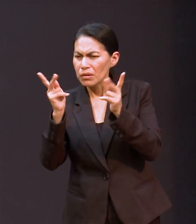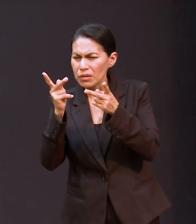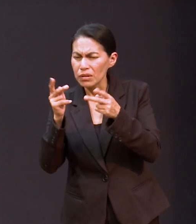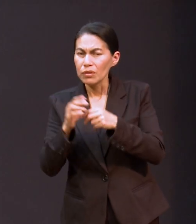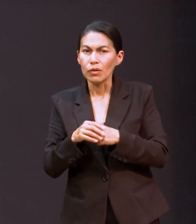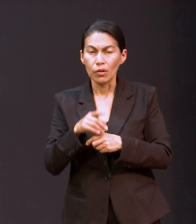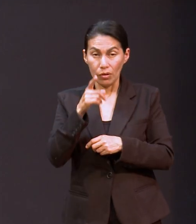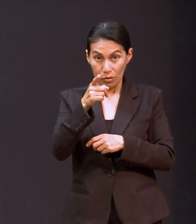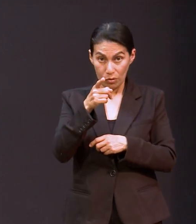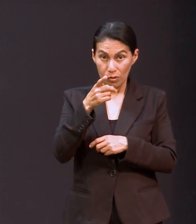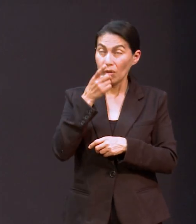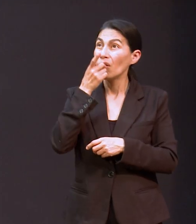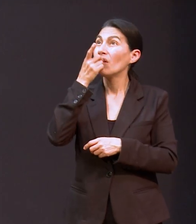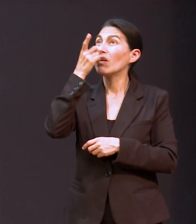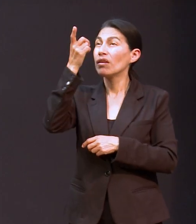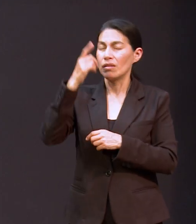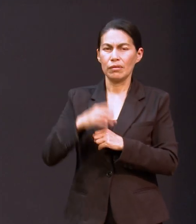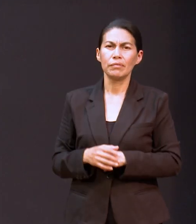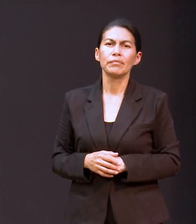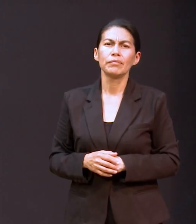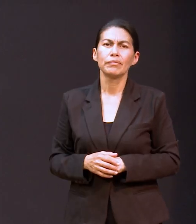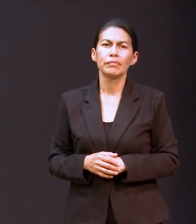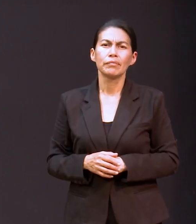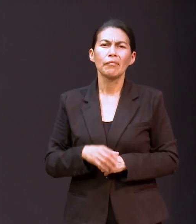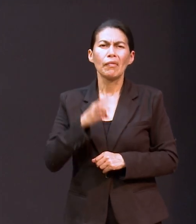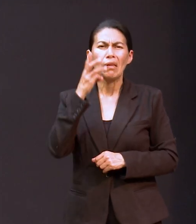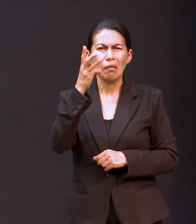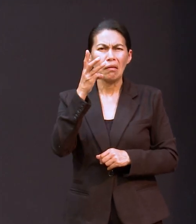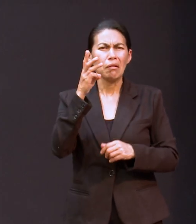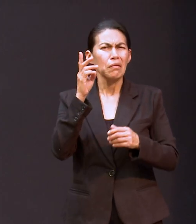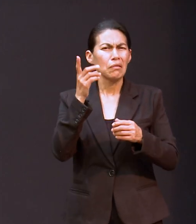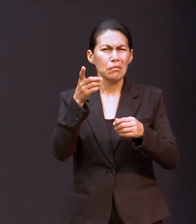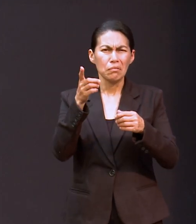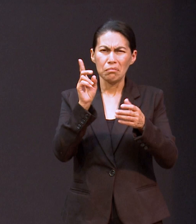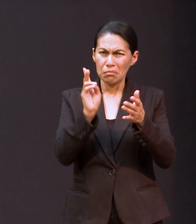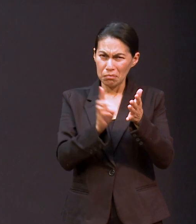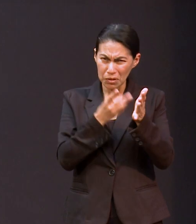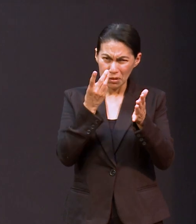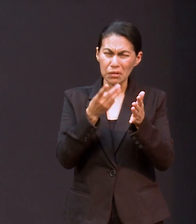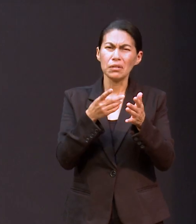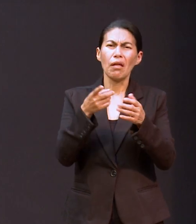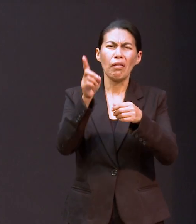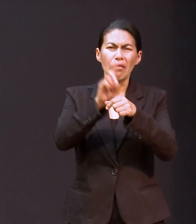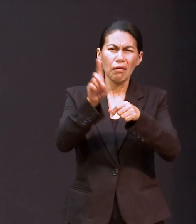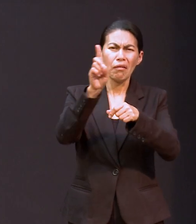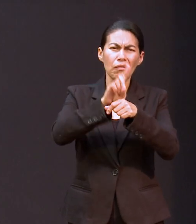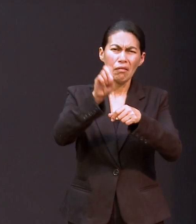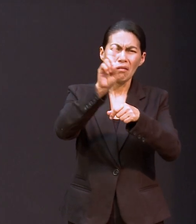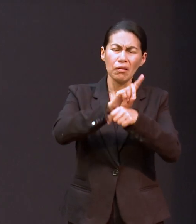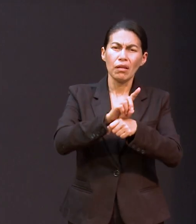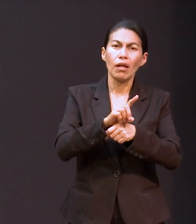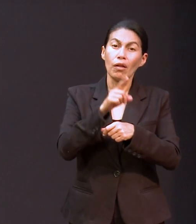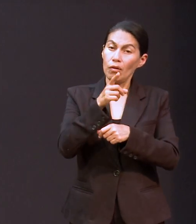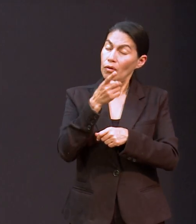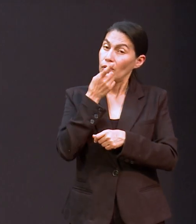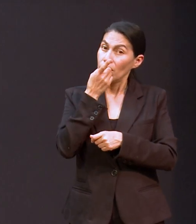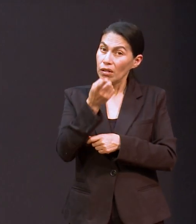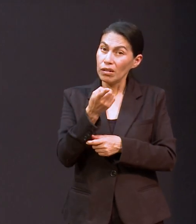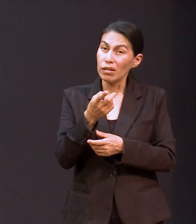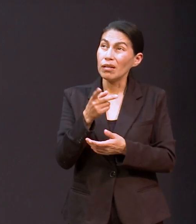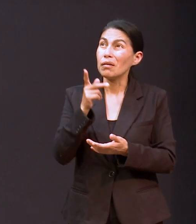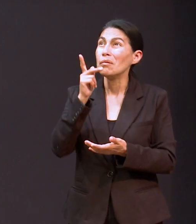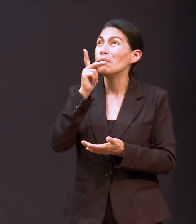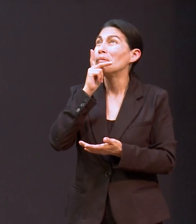dígale a él yo te reto que le digas a él que le que le hables a él por lo menos tres veces al día y le digas Padre